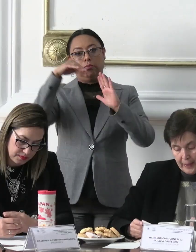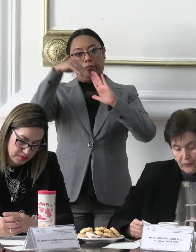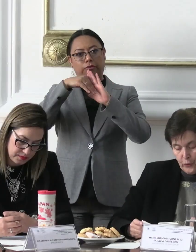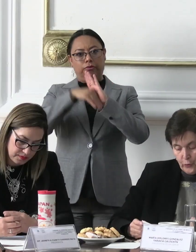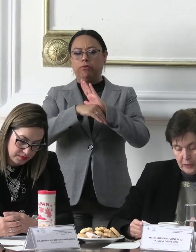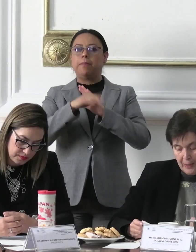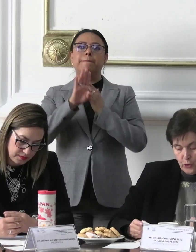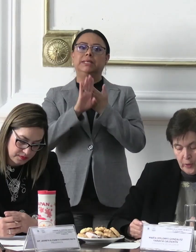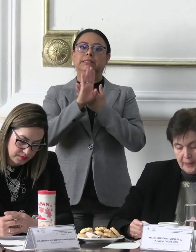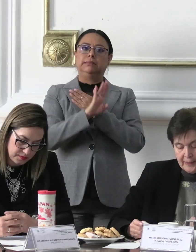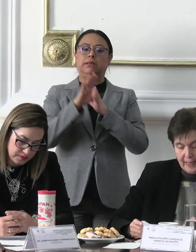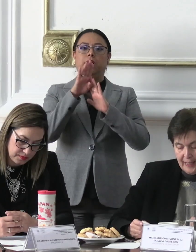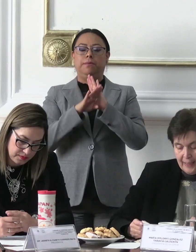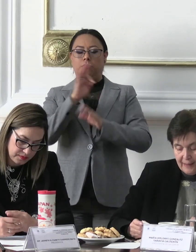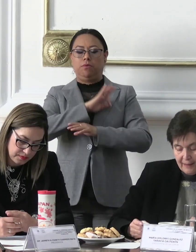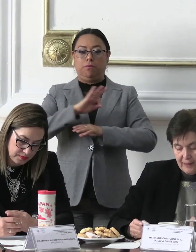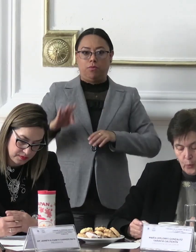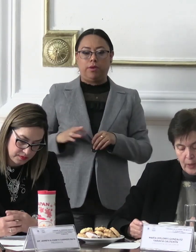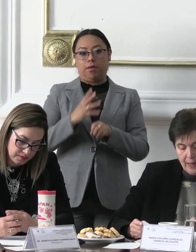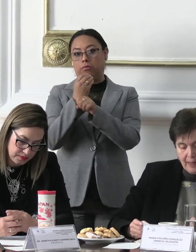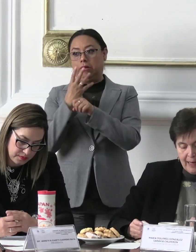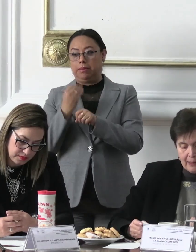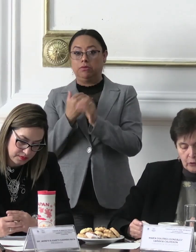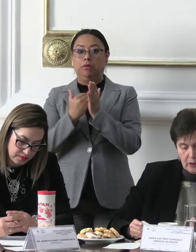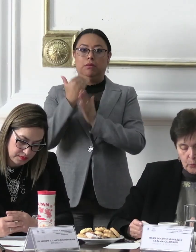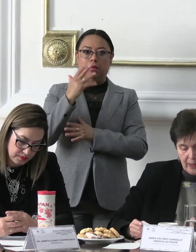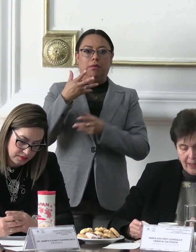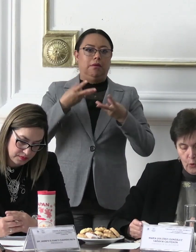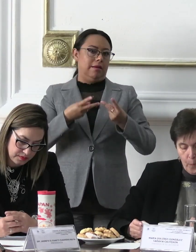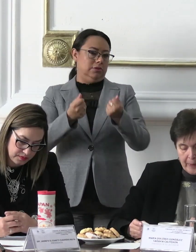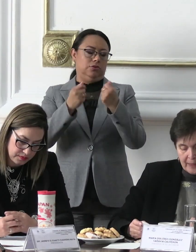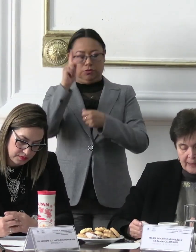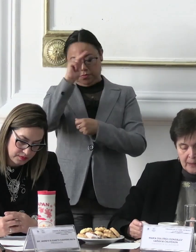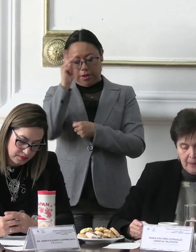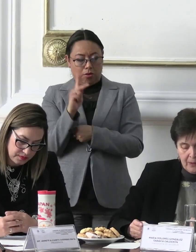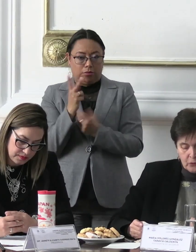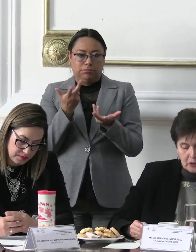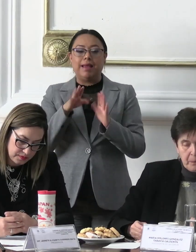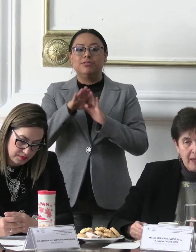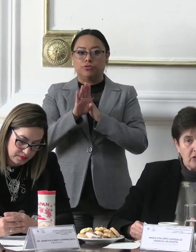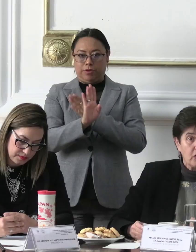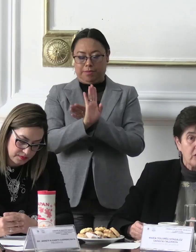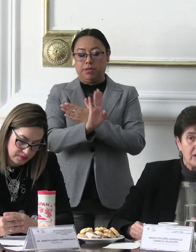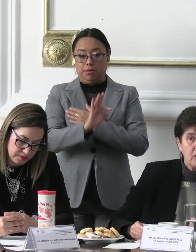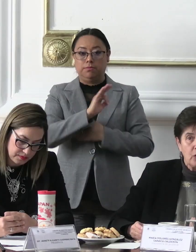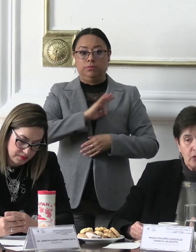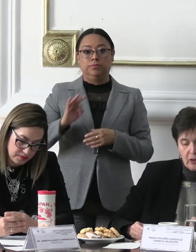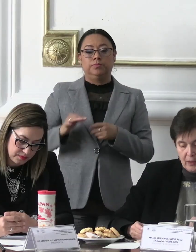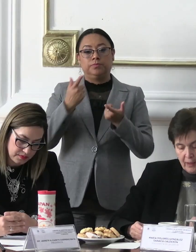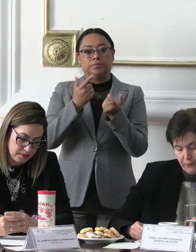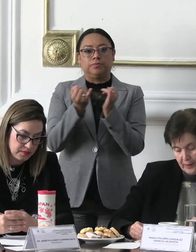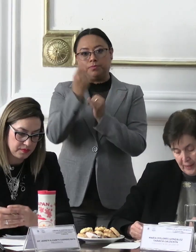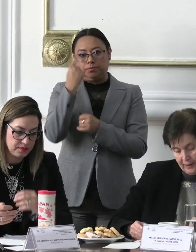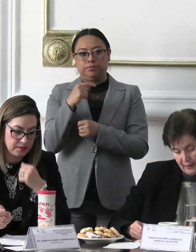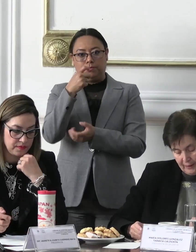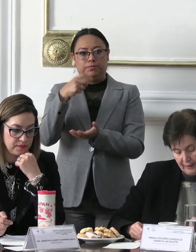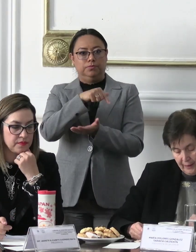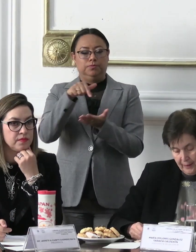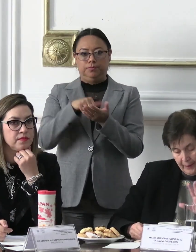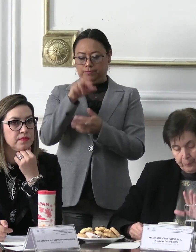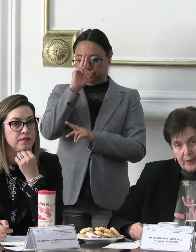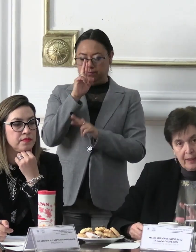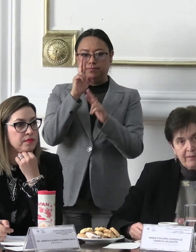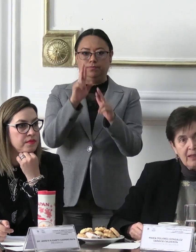por reparaciones mayores y asegurar la continuidad operativa de los espacios dignos y